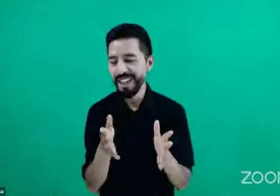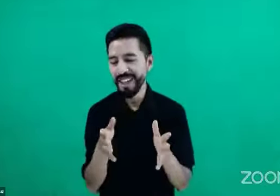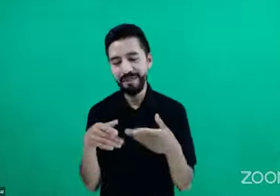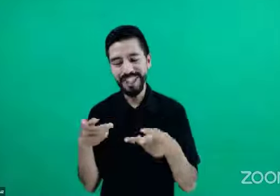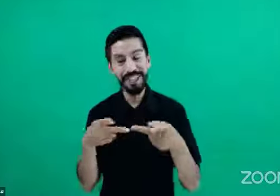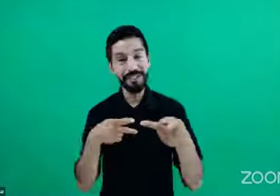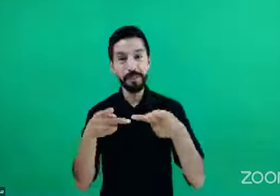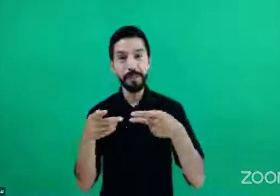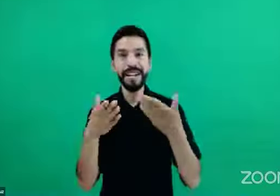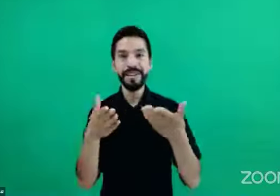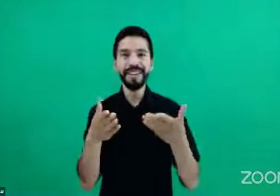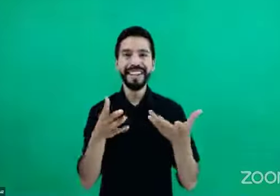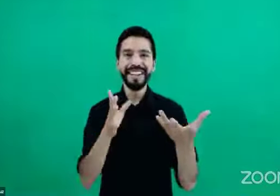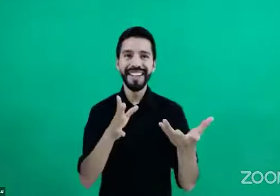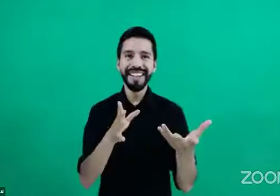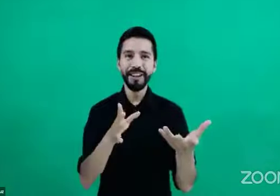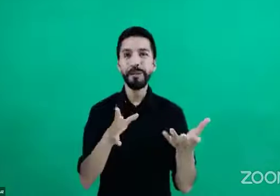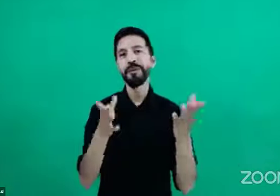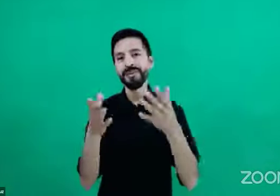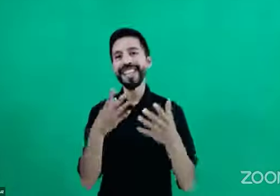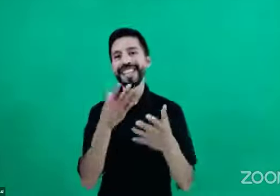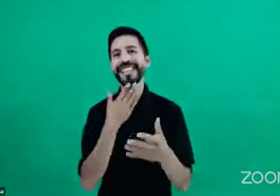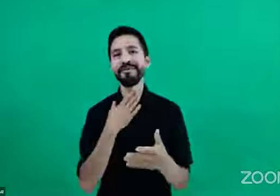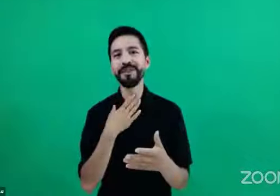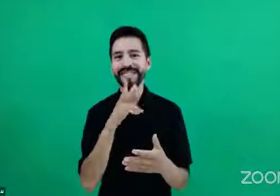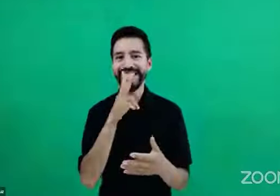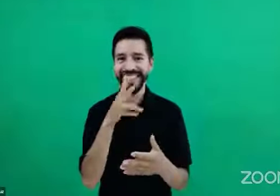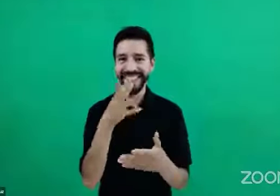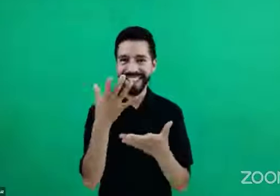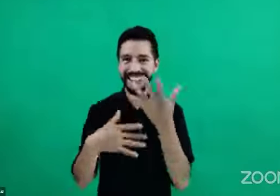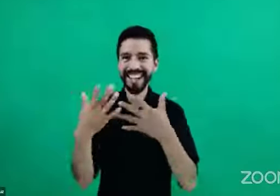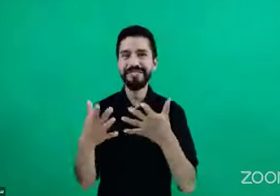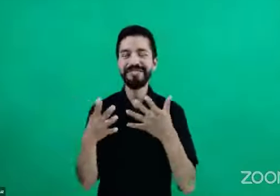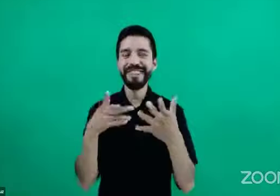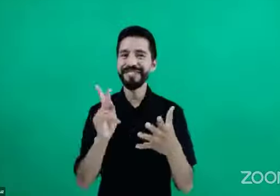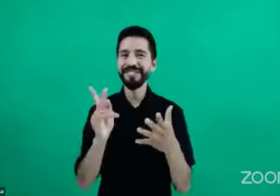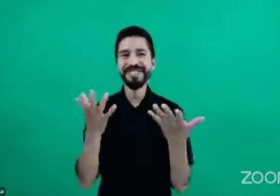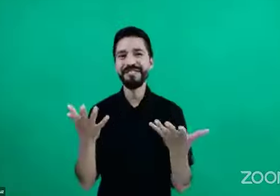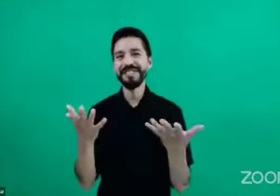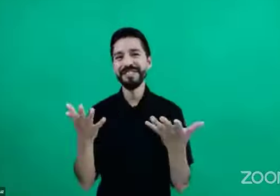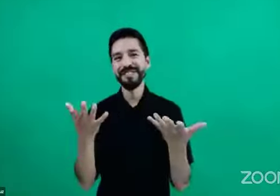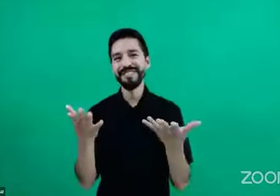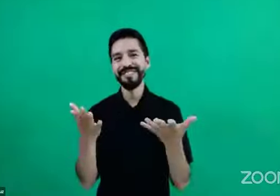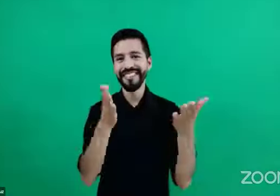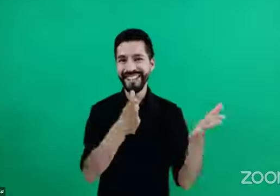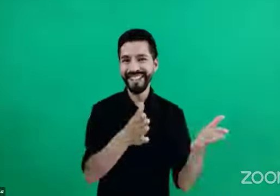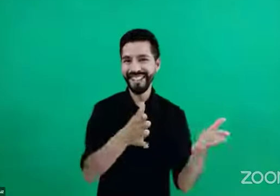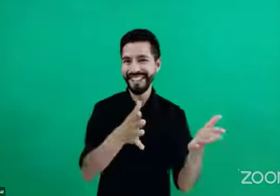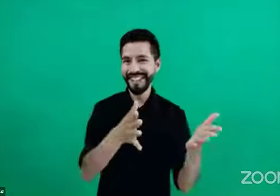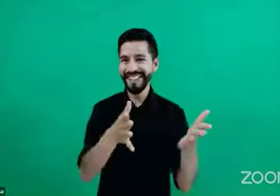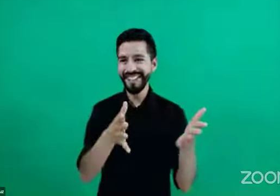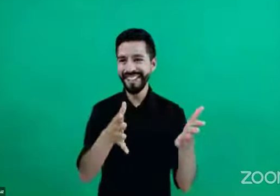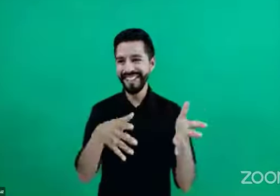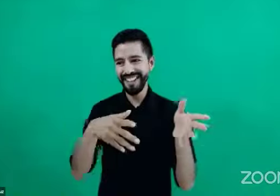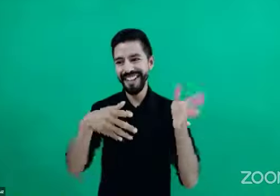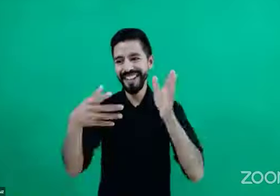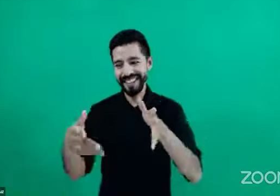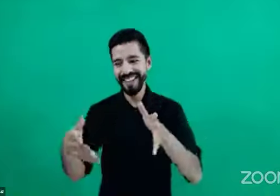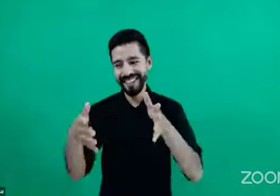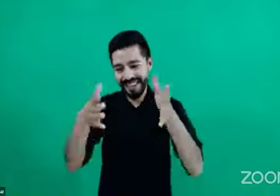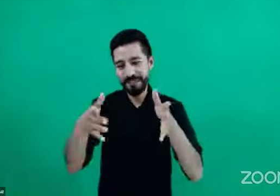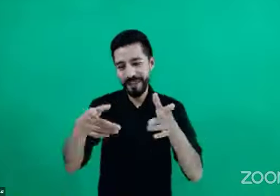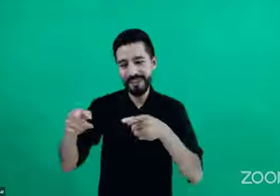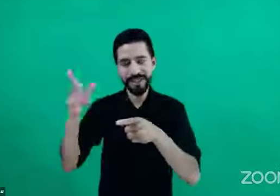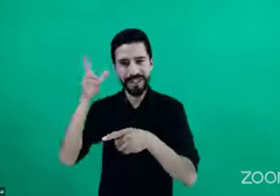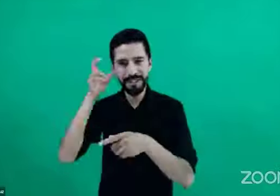minuto porque no estoy preparado. Lo podemos hacer en voz así, pero no es lo mismo